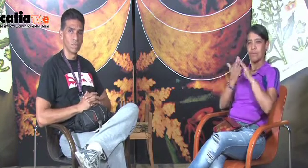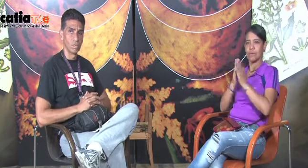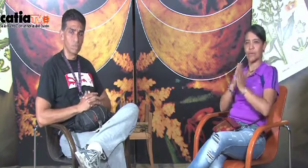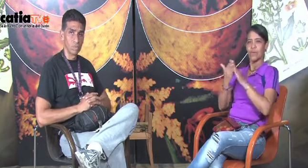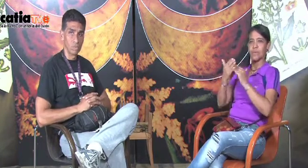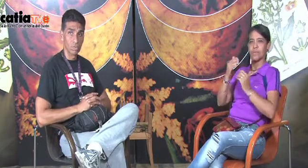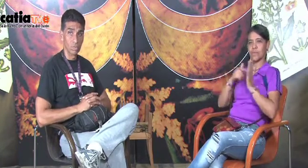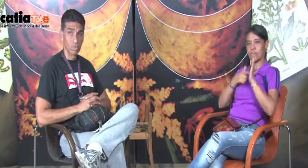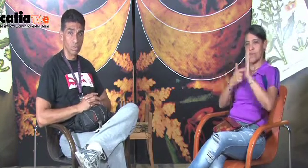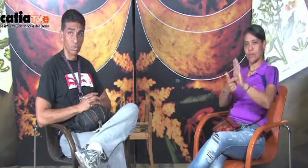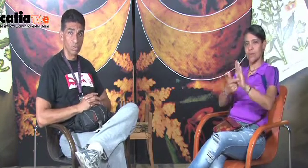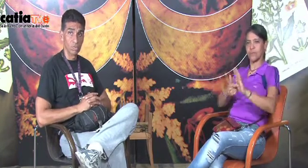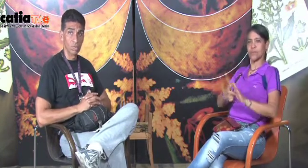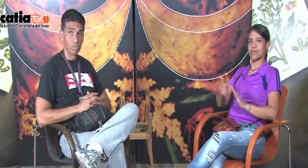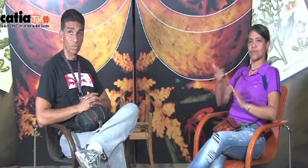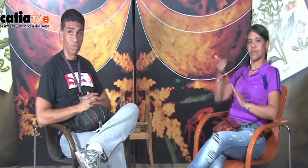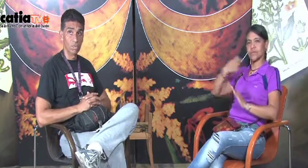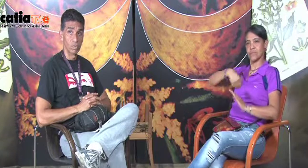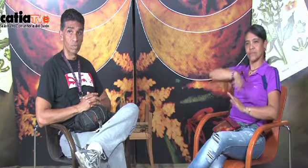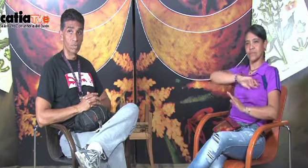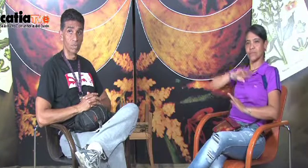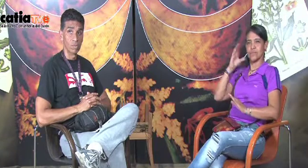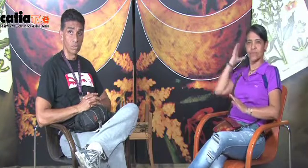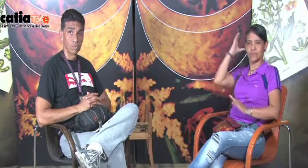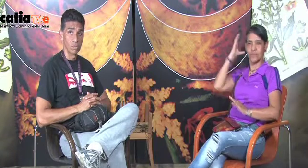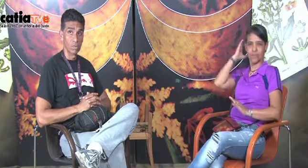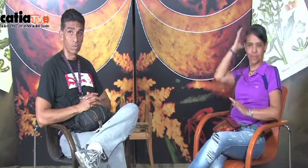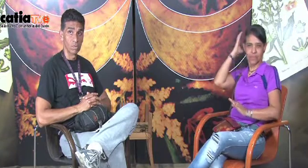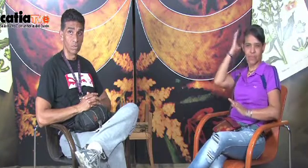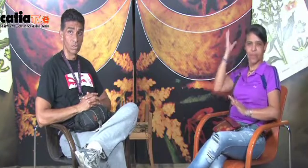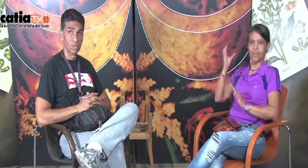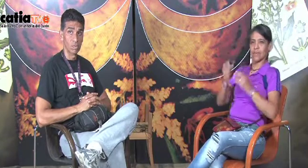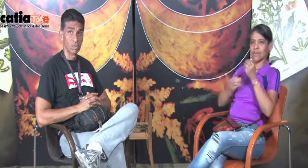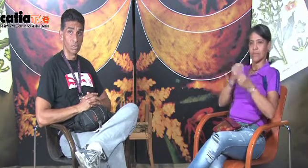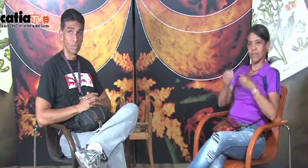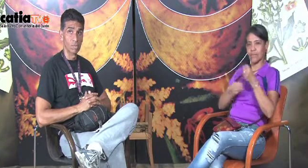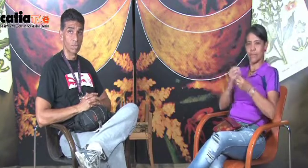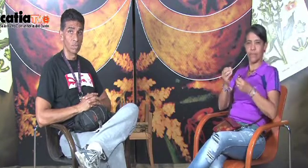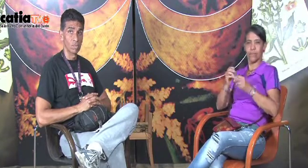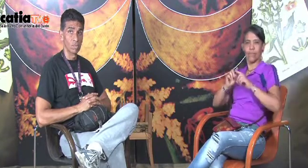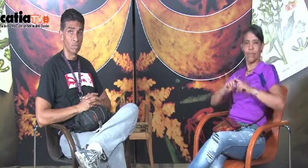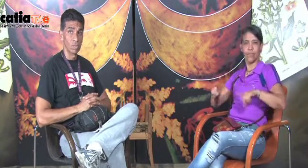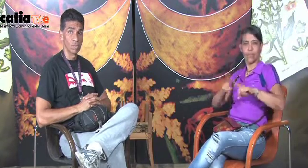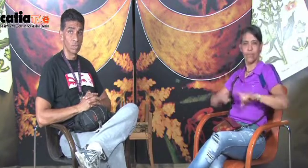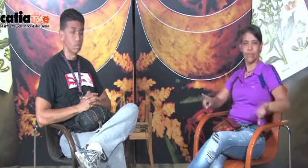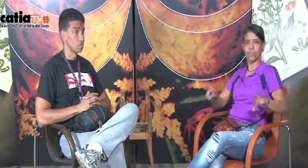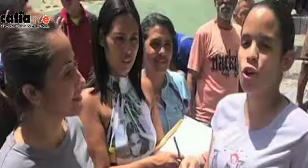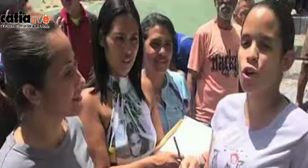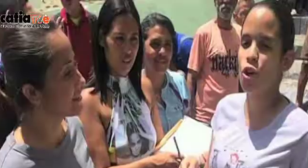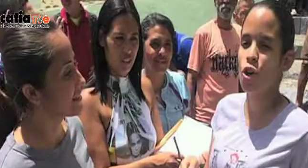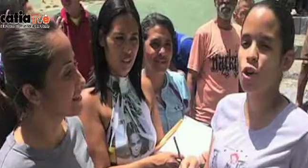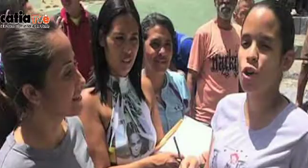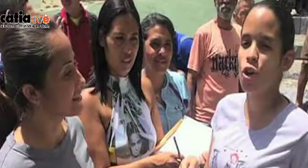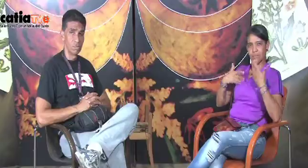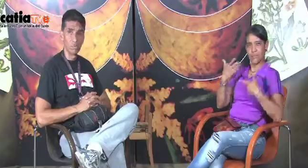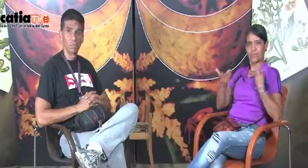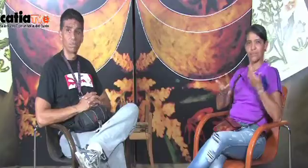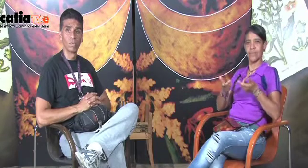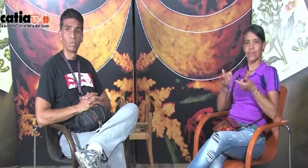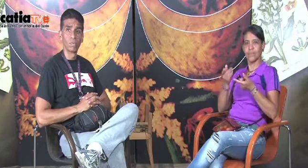mostramos nuestras capacidades, hacemos diferentes actividades, actividades